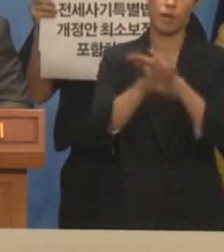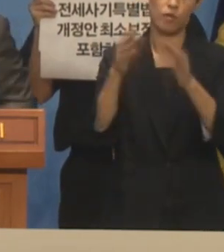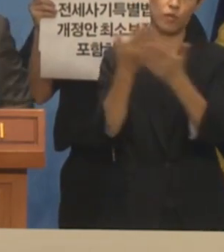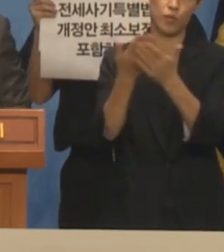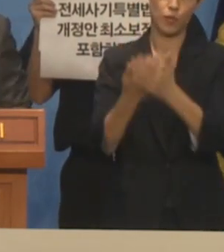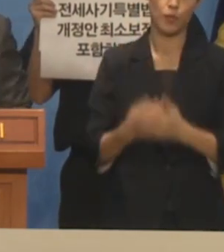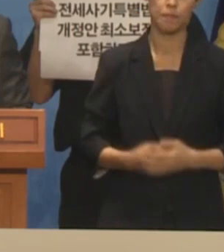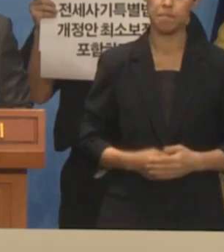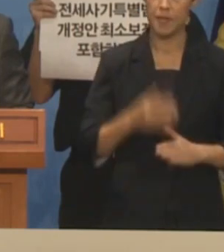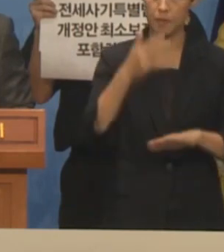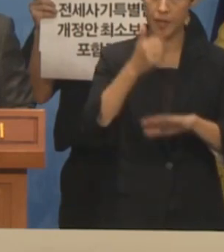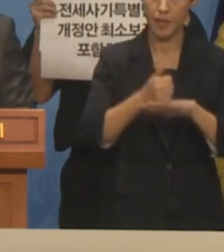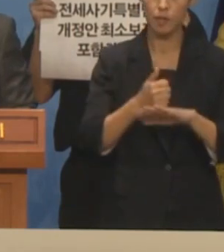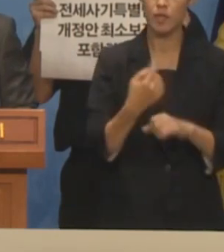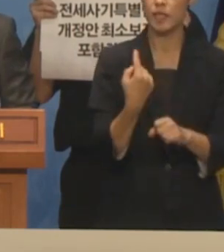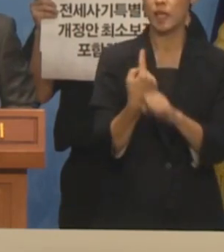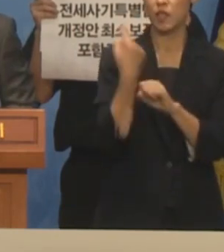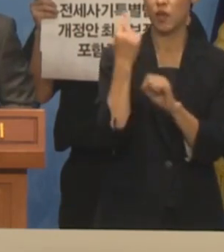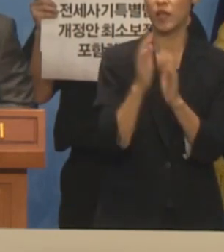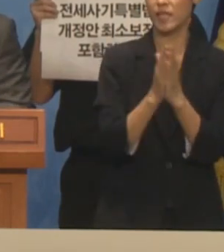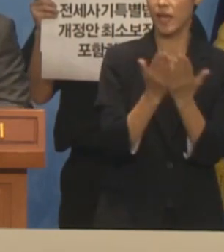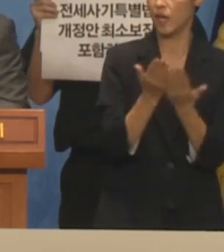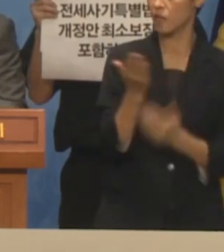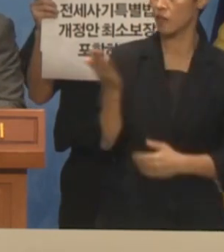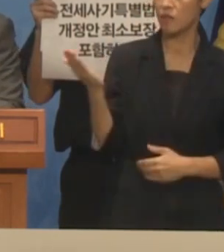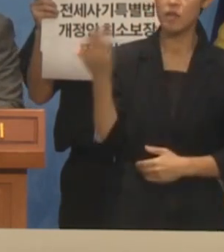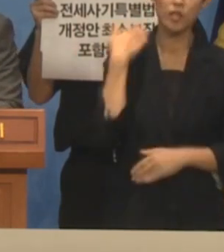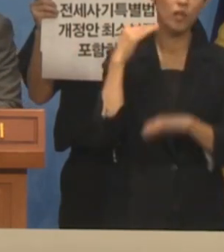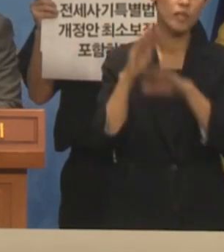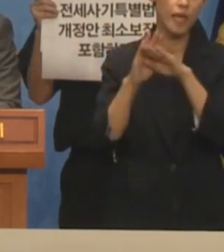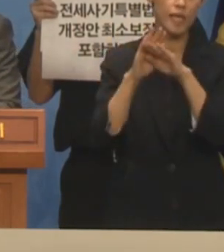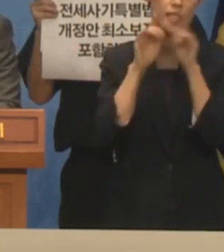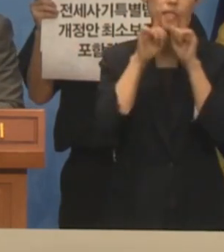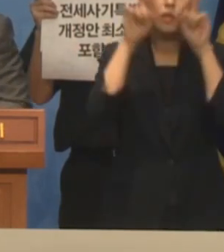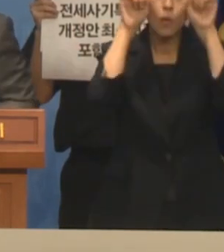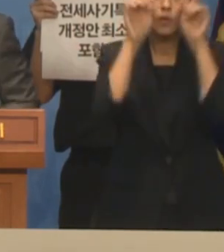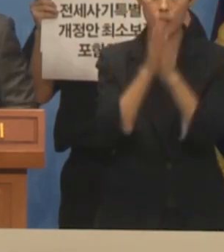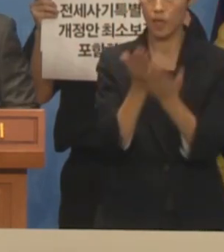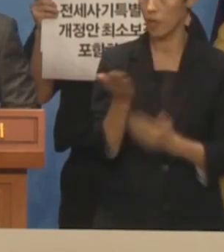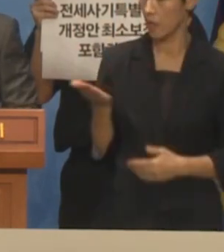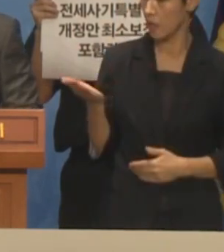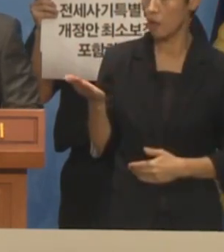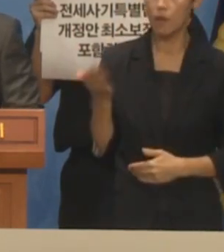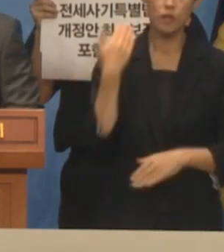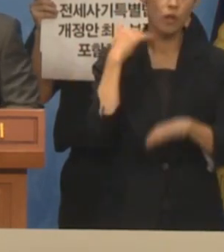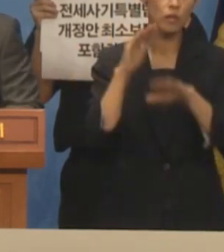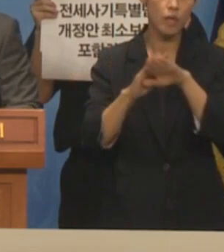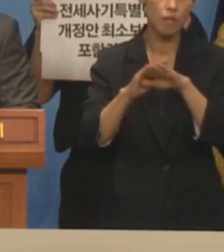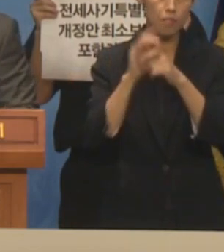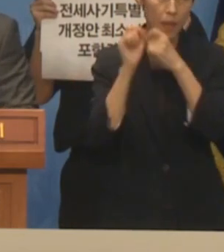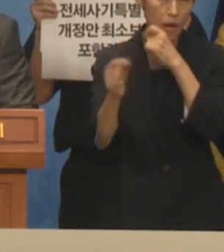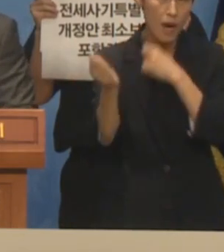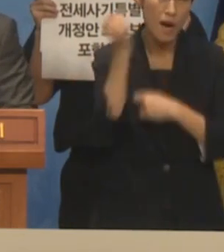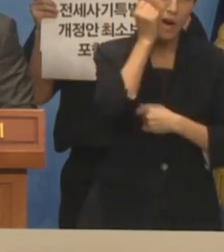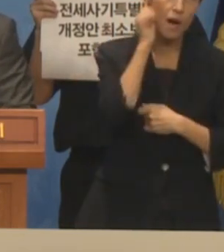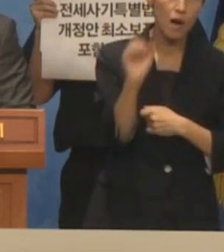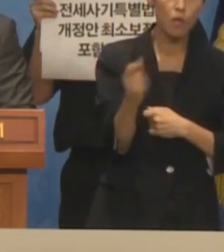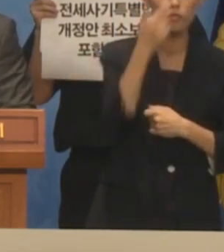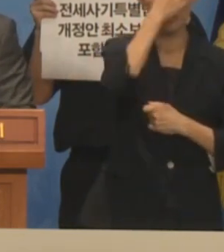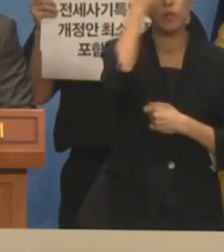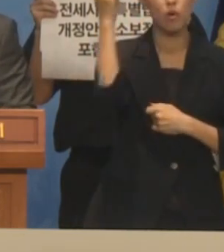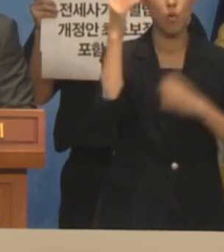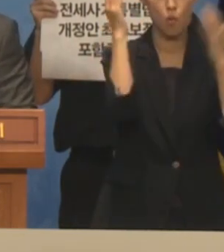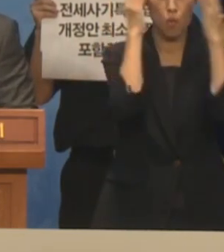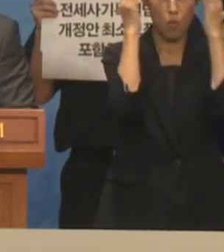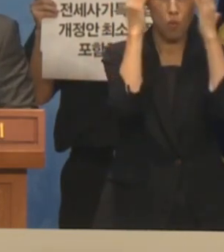책입니다. 작년에 출판된 최주수 작가의 전세 지옥이라는 책을 보시면 전세 사기로 인해서 한국의 청년들이 얼마나 큰 고통과